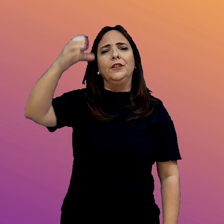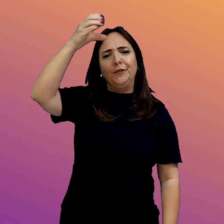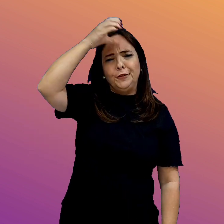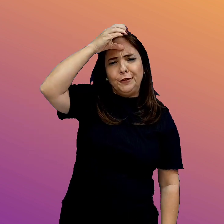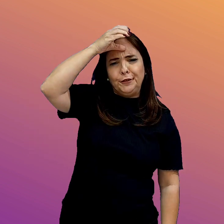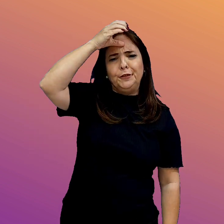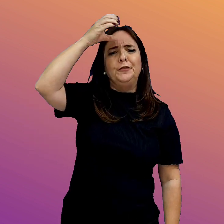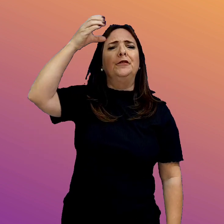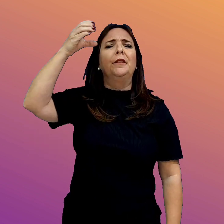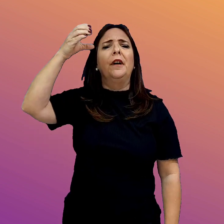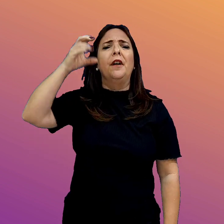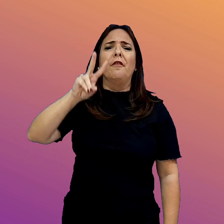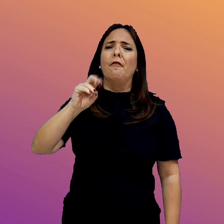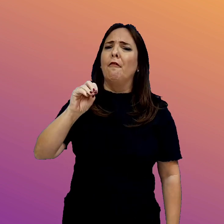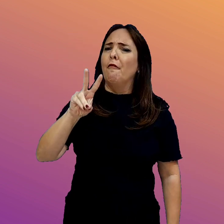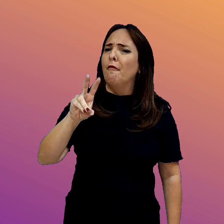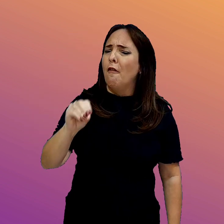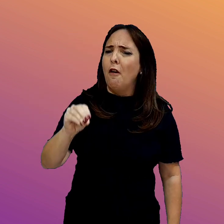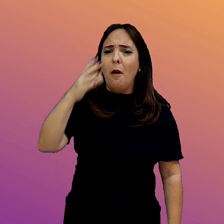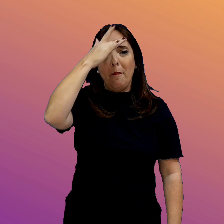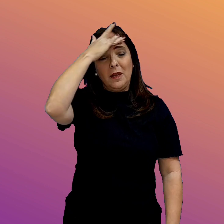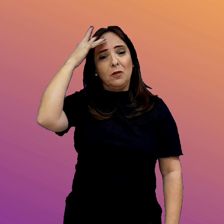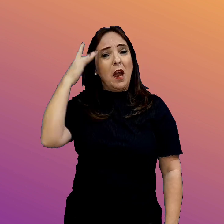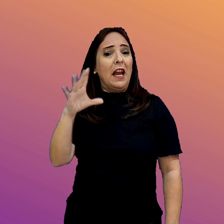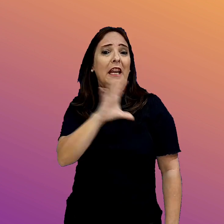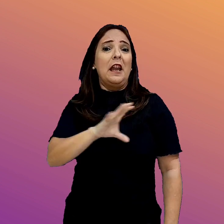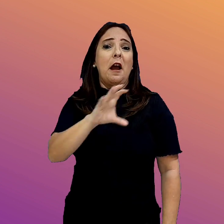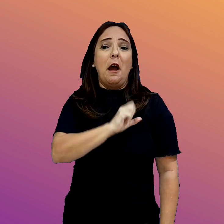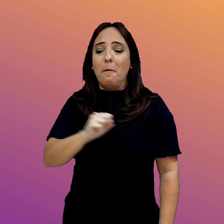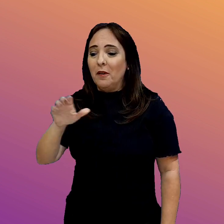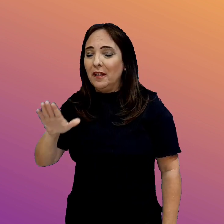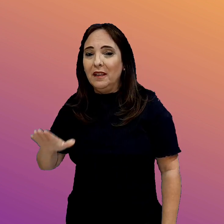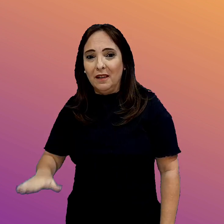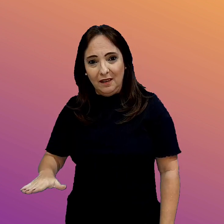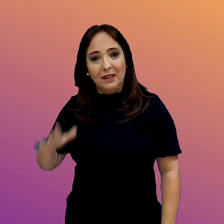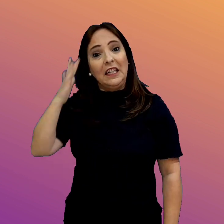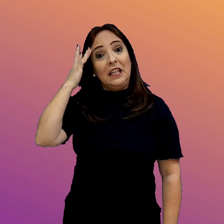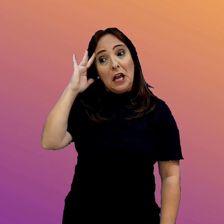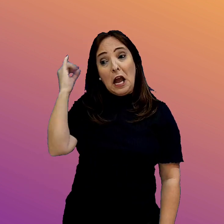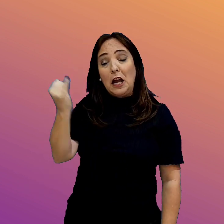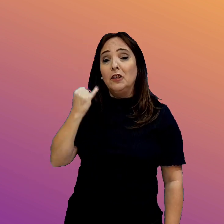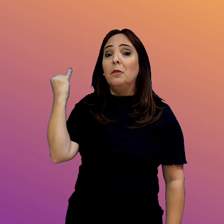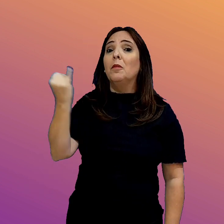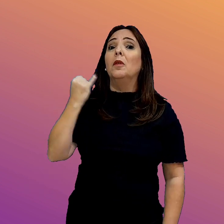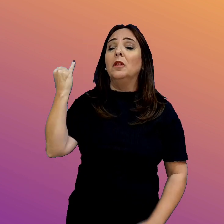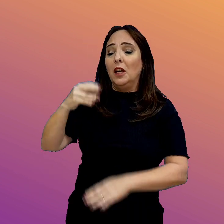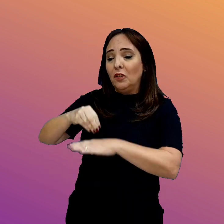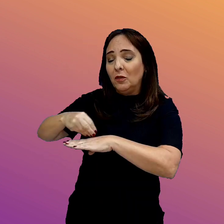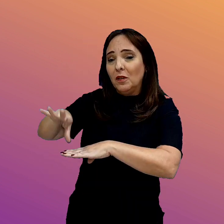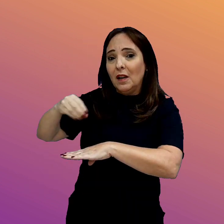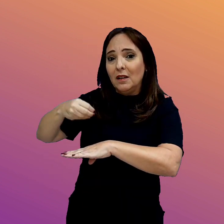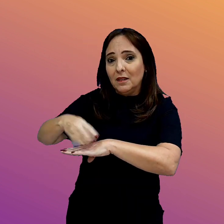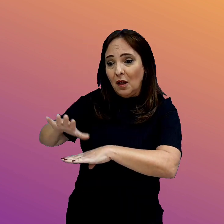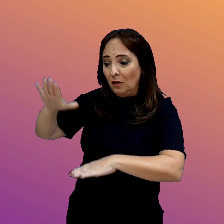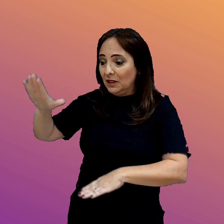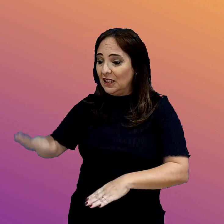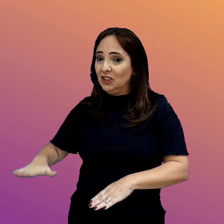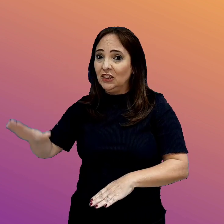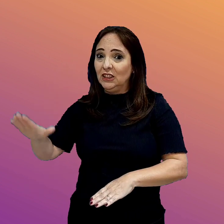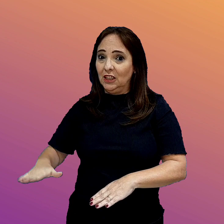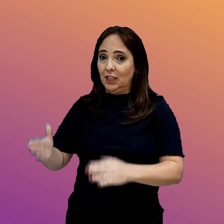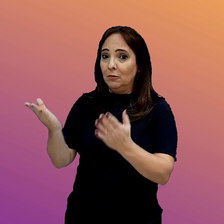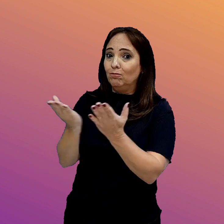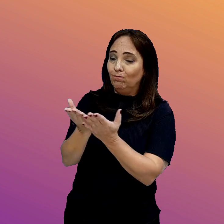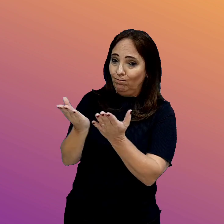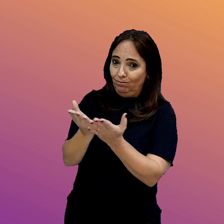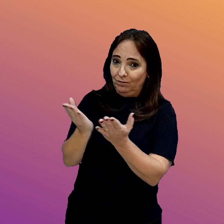que ama crianças, você que se importa com a educação e com a educação cristã das suas crianças.